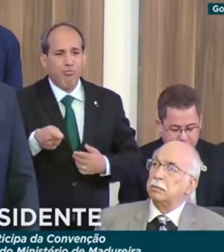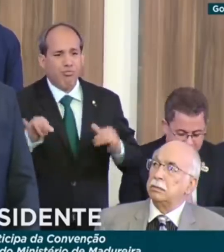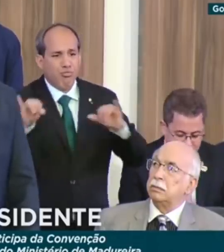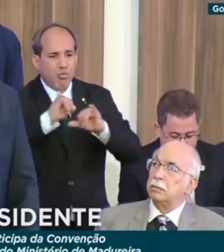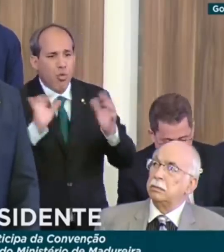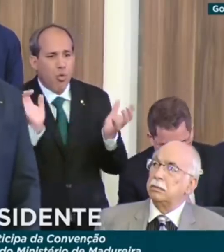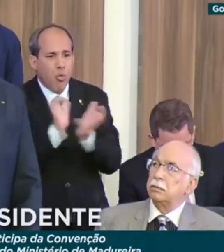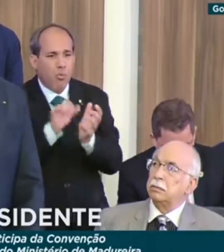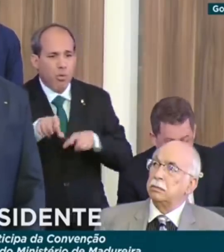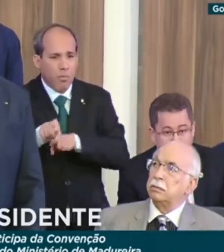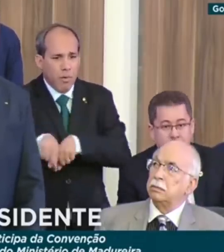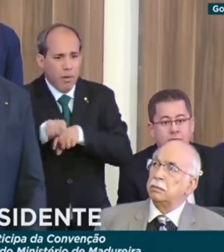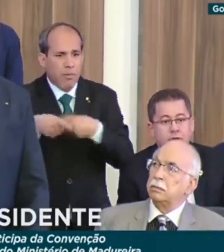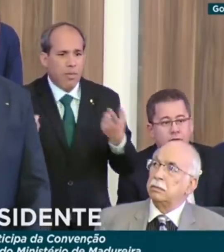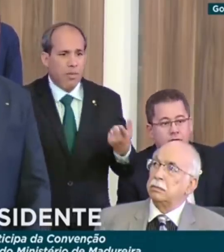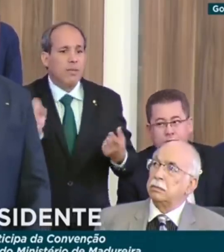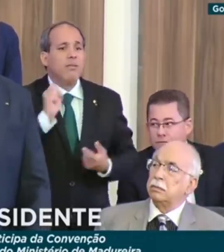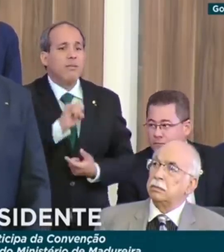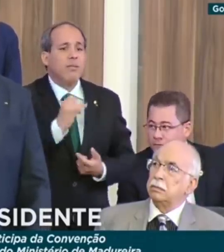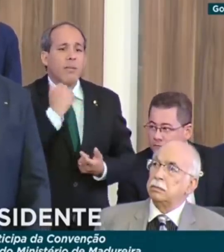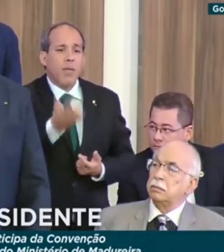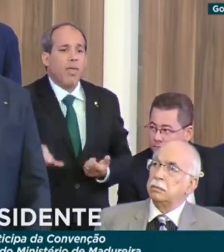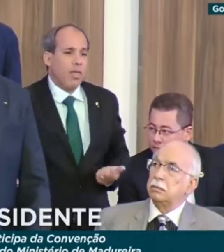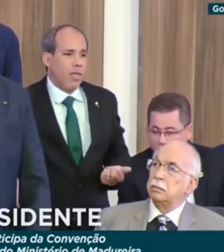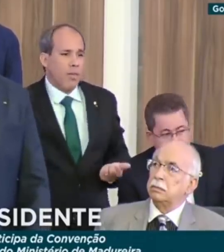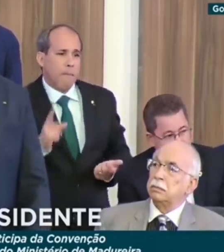a nossa segurança alimentar.